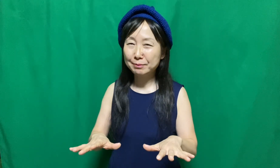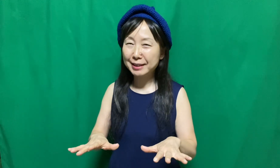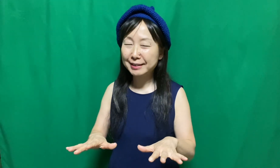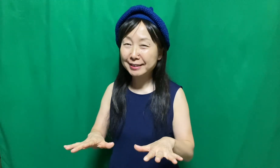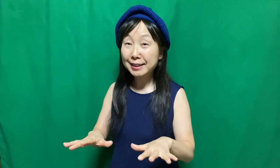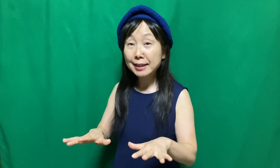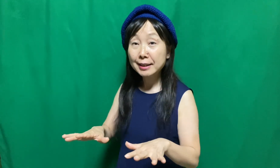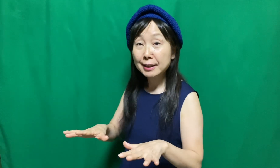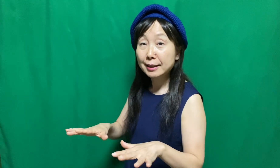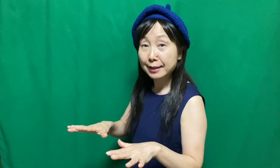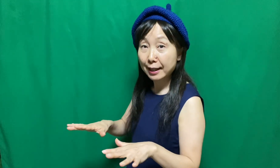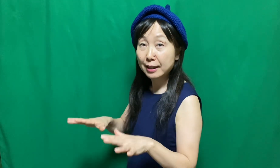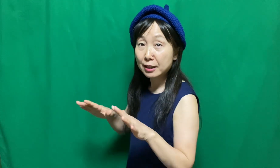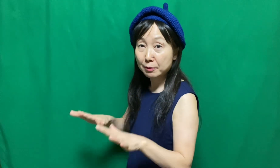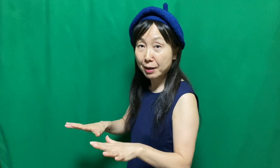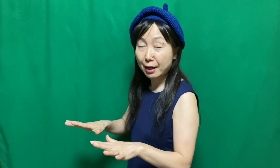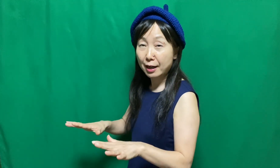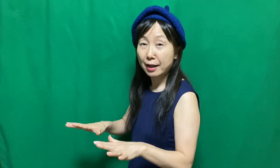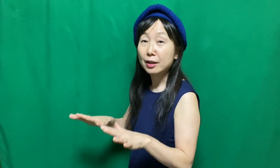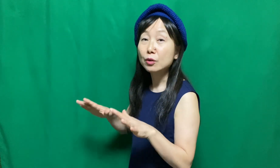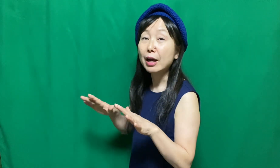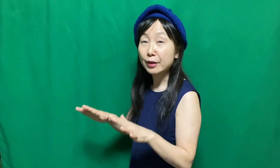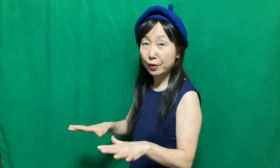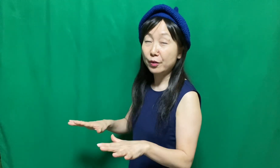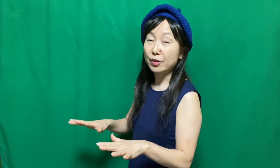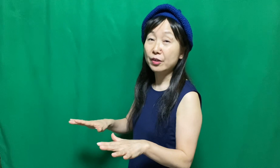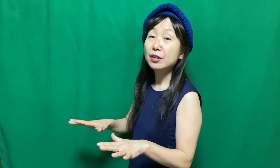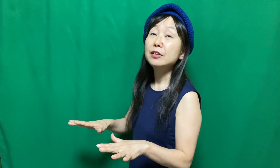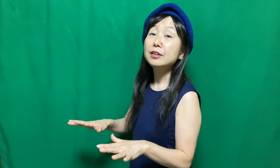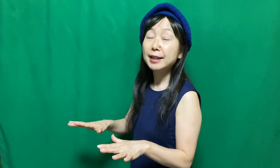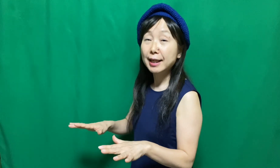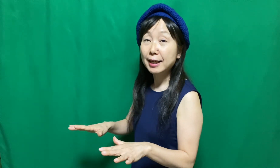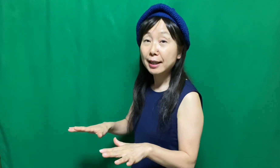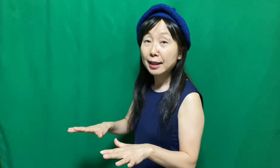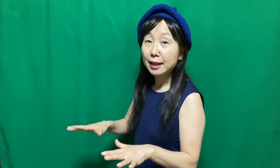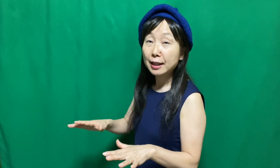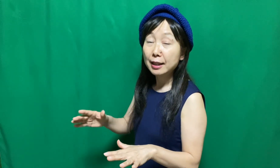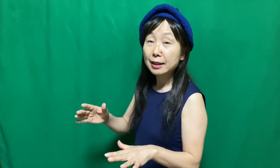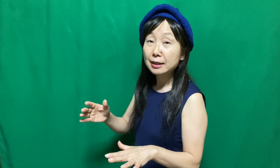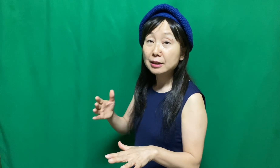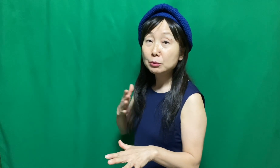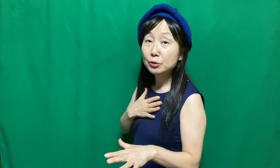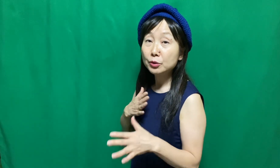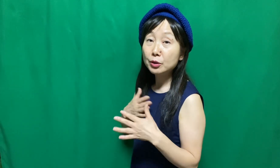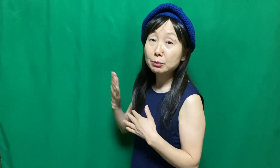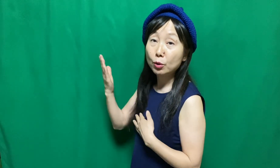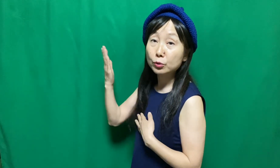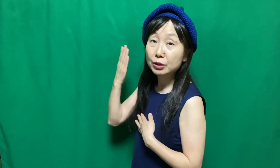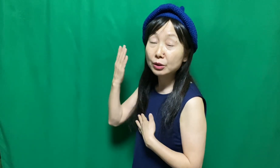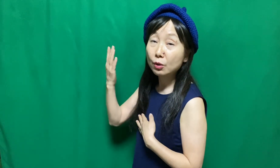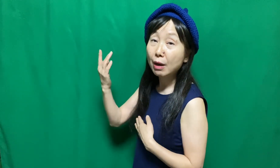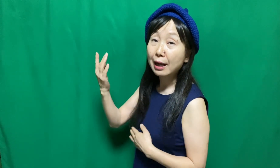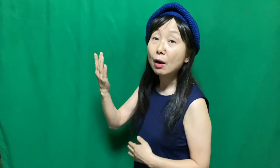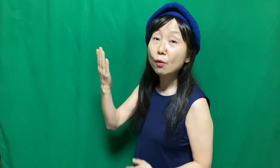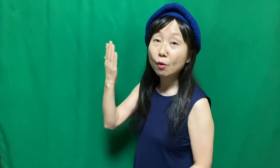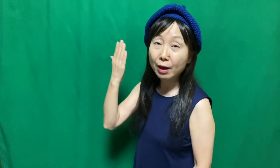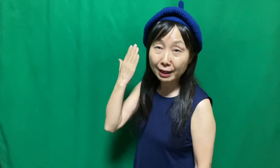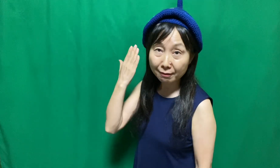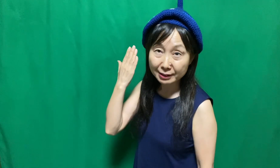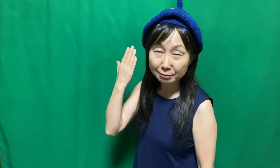します。ね、今とか今日。それで、自分よりも後ろは過去を表します。